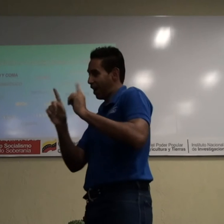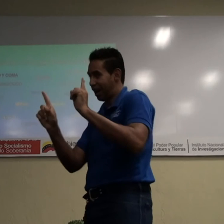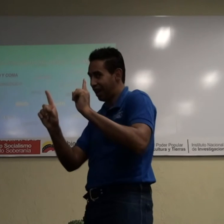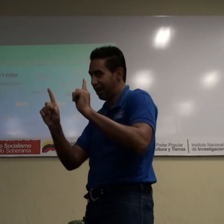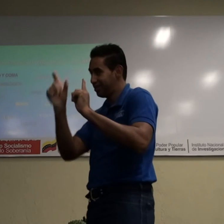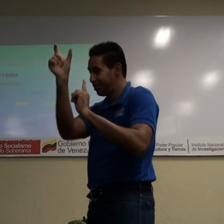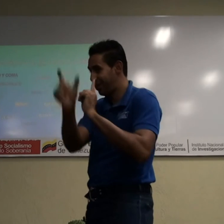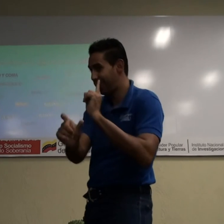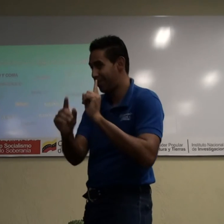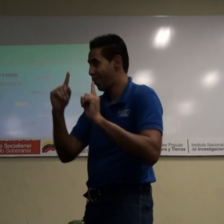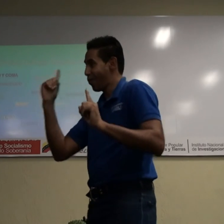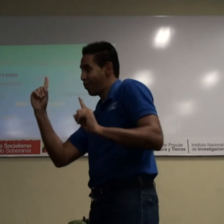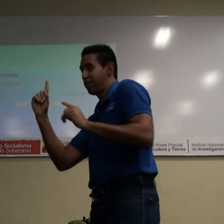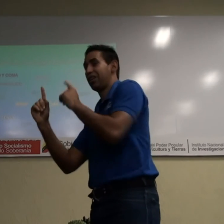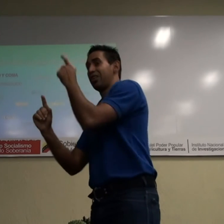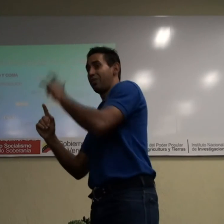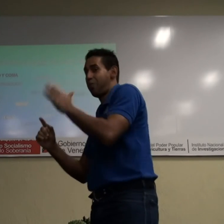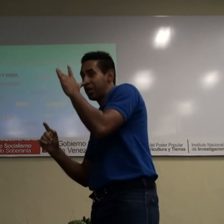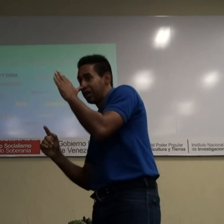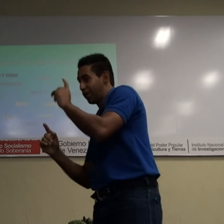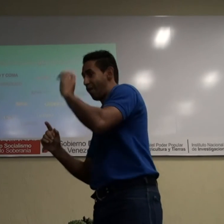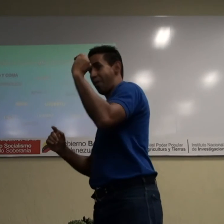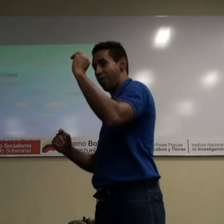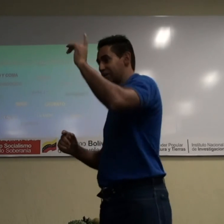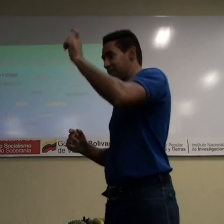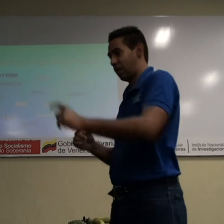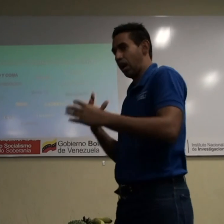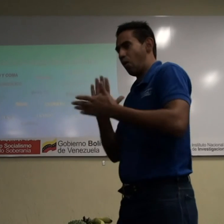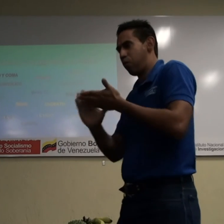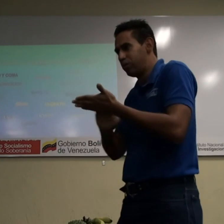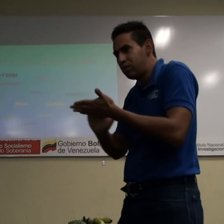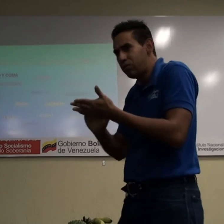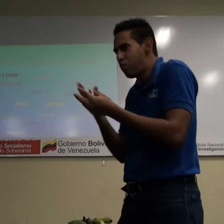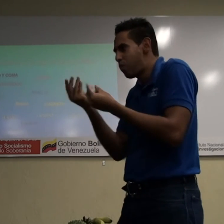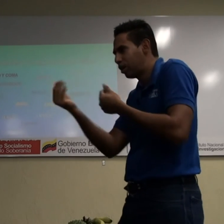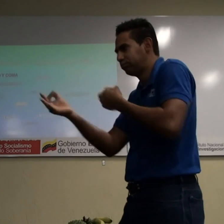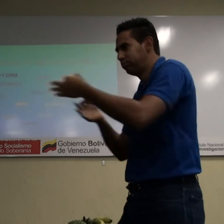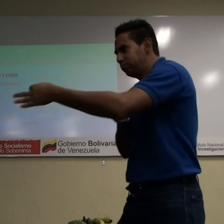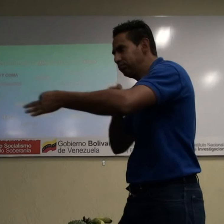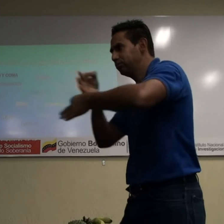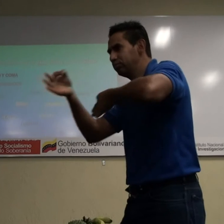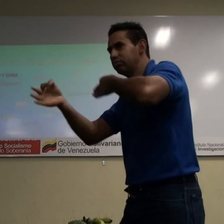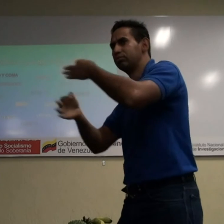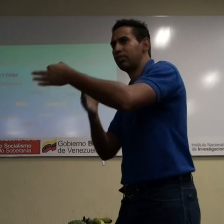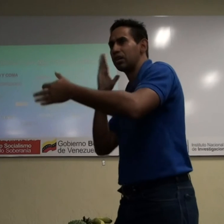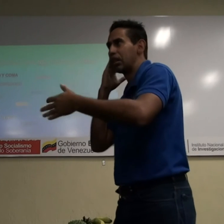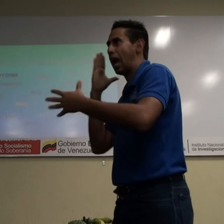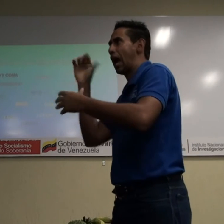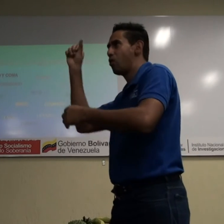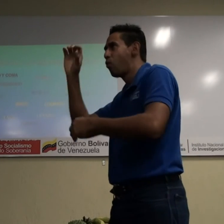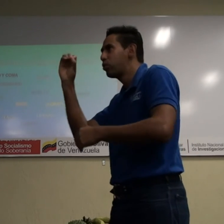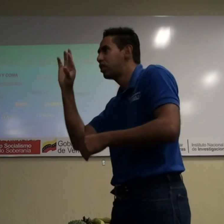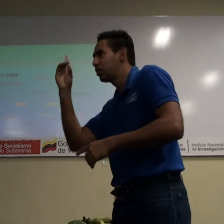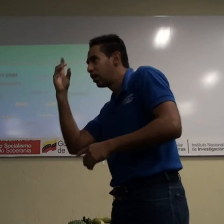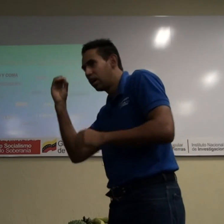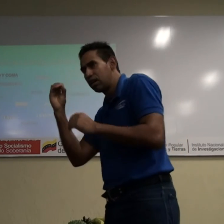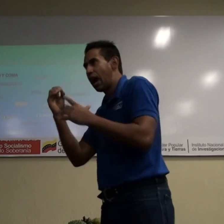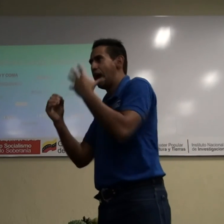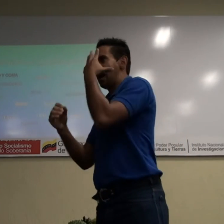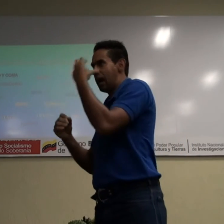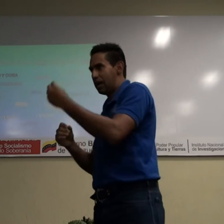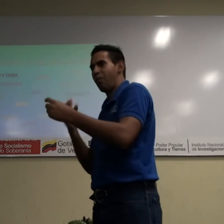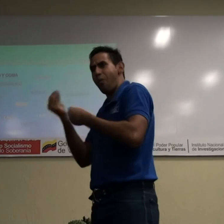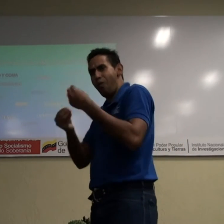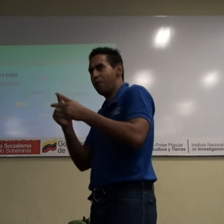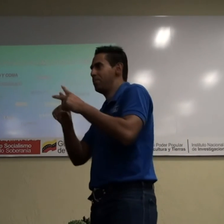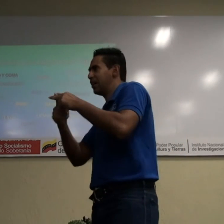burla, y algunos sordos se molestan, cuando les dicen esa palabra, porque es una forma, de burla, para